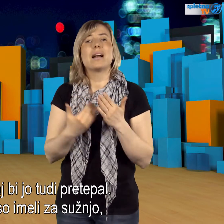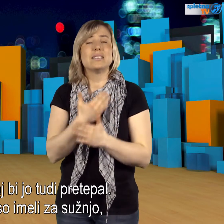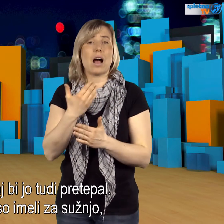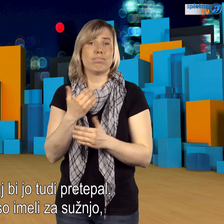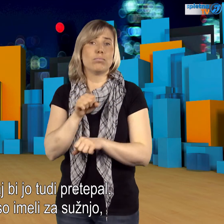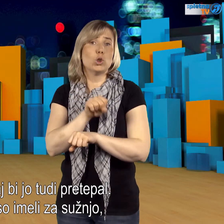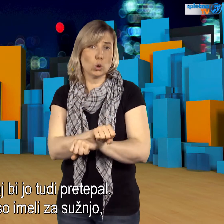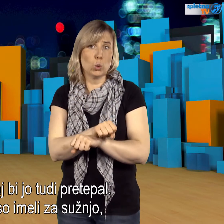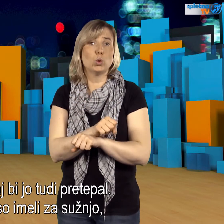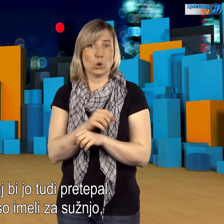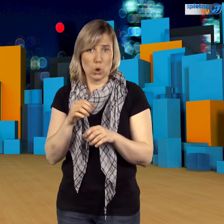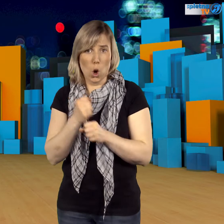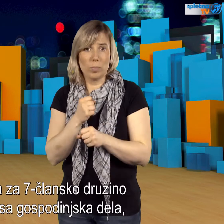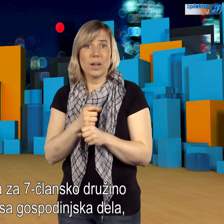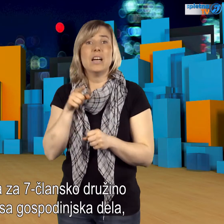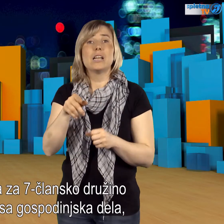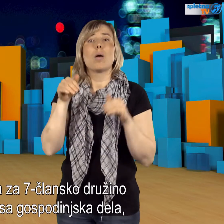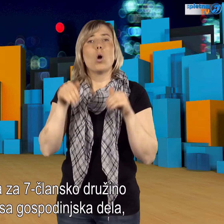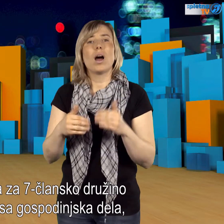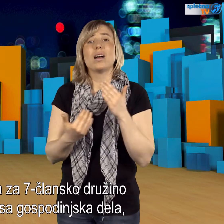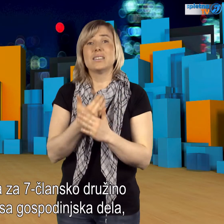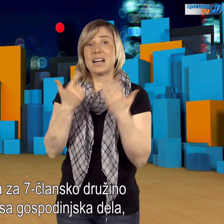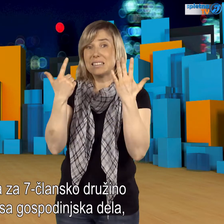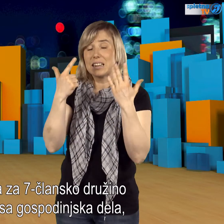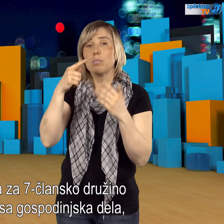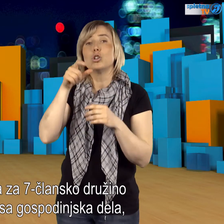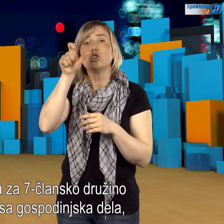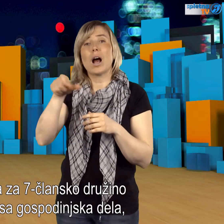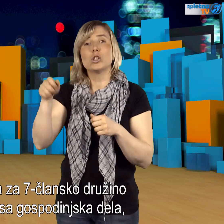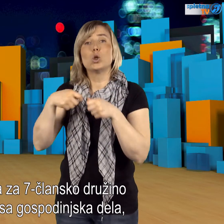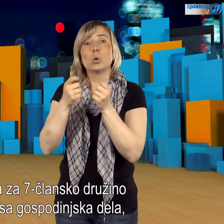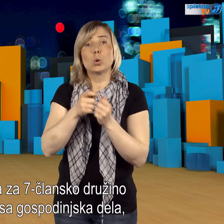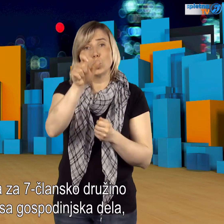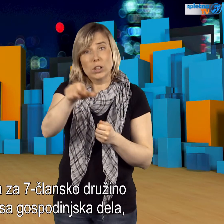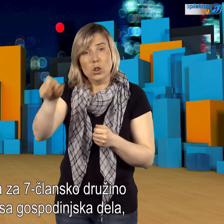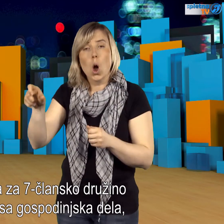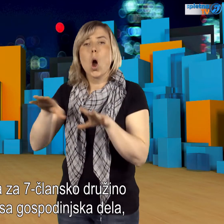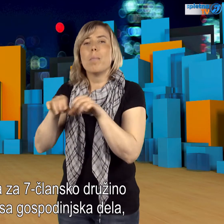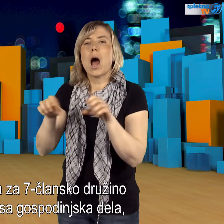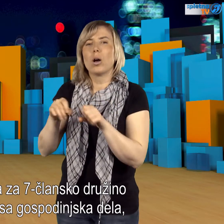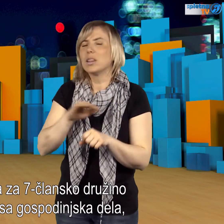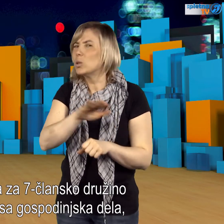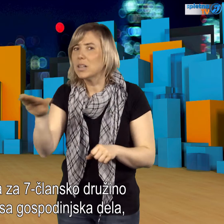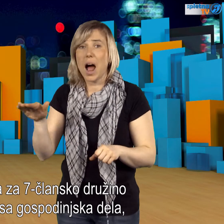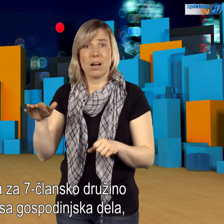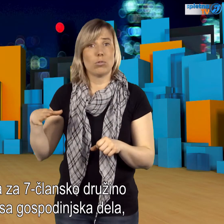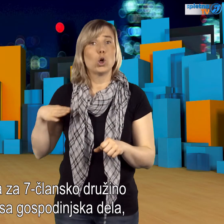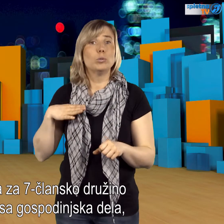sužnjo, ki je morala za 7-člansko družino opravljati vsa gospodinjska dela, omejevali so ji čas za spanje in počitek,